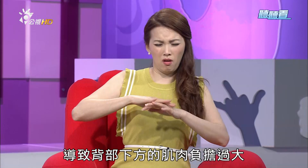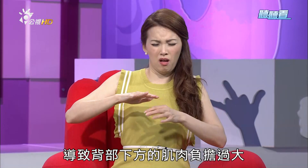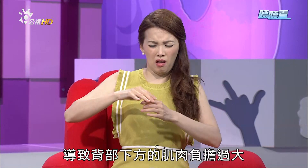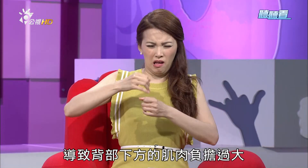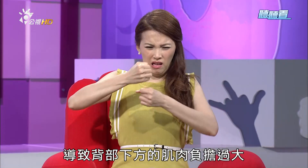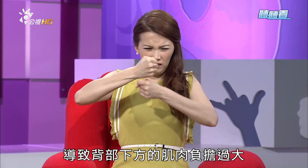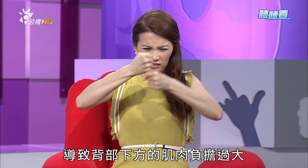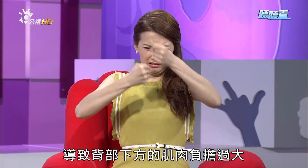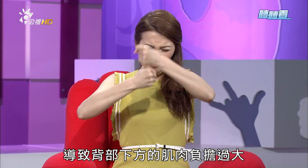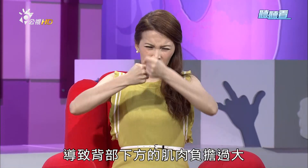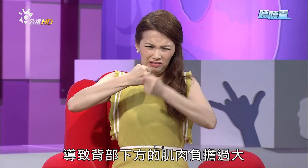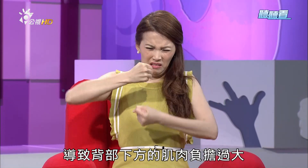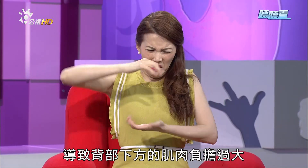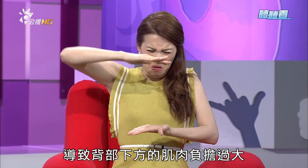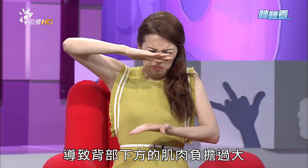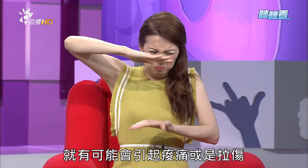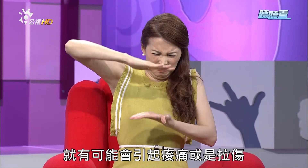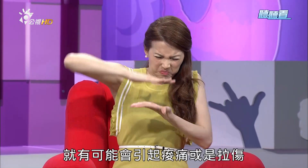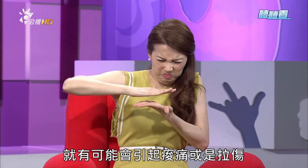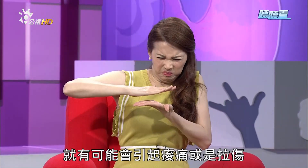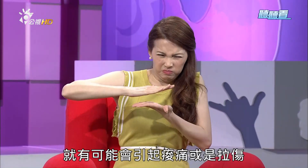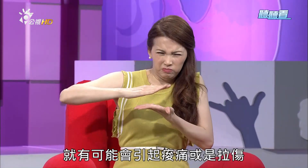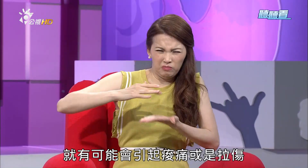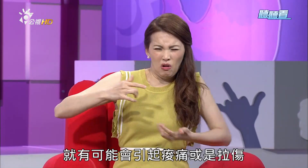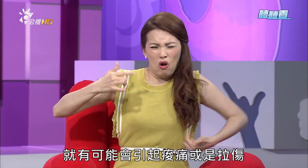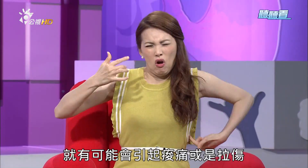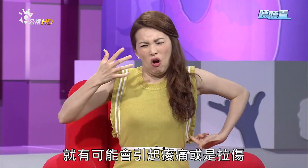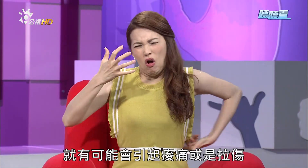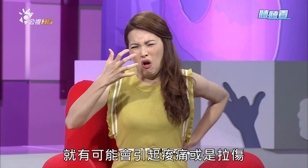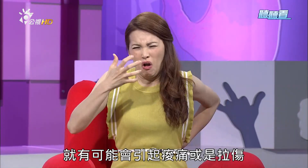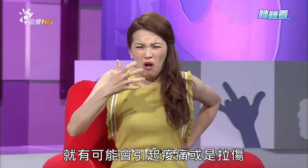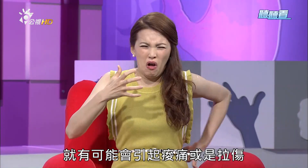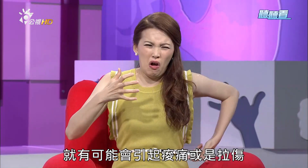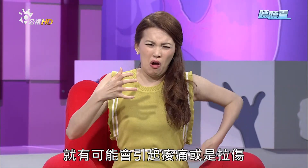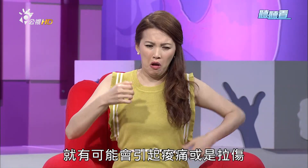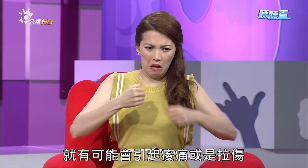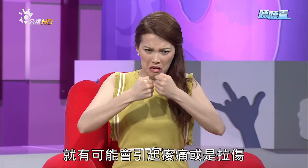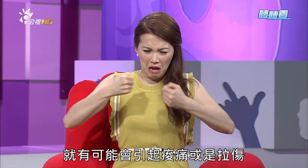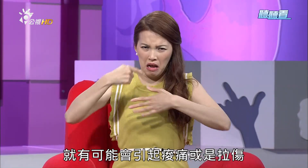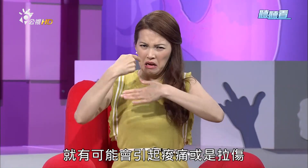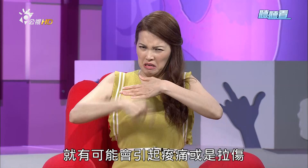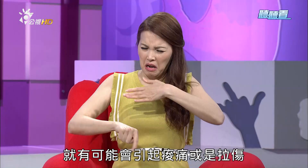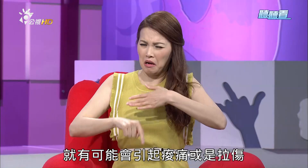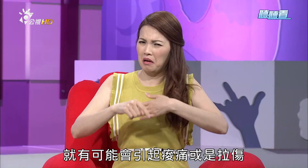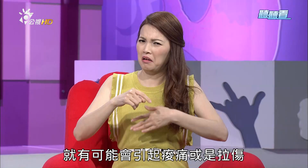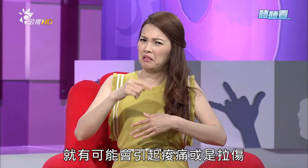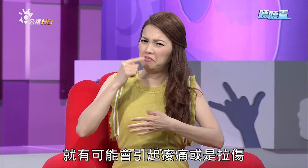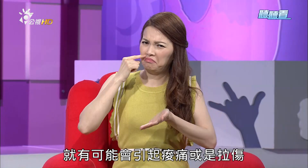负担过大，就有可能会引起酸痛或是拉伤